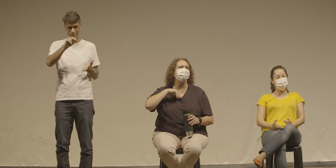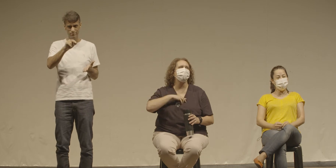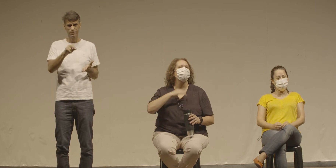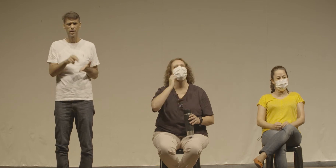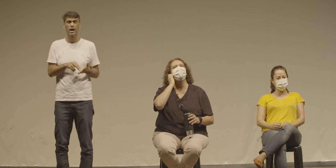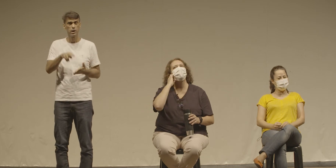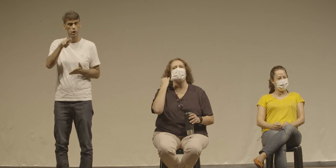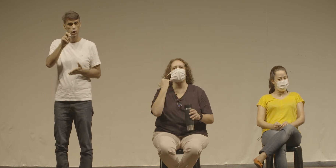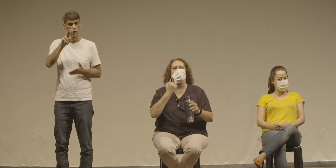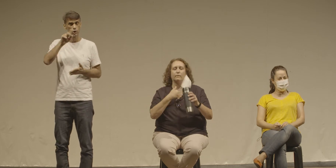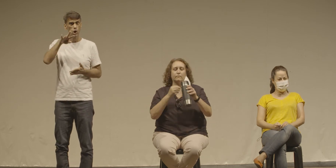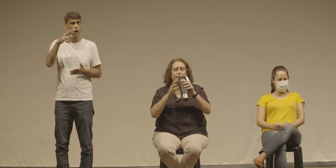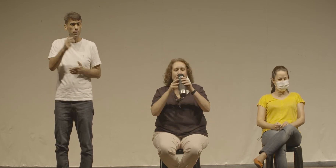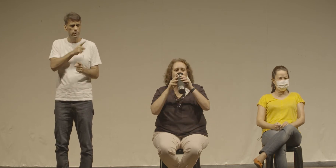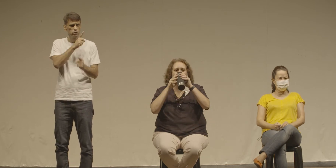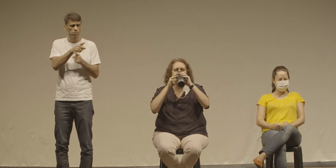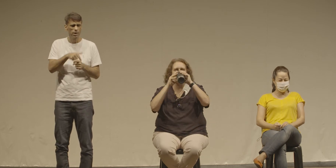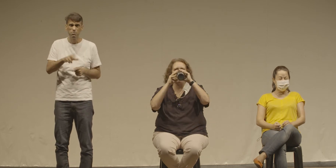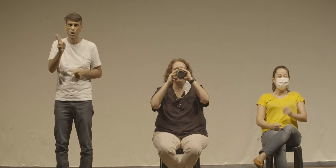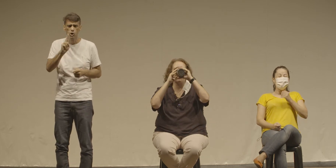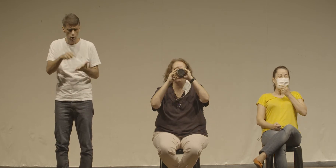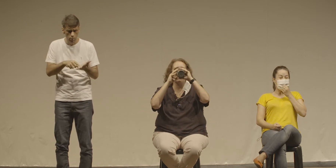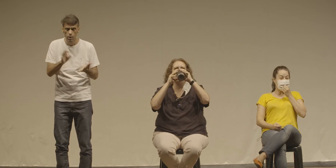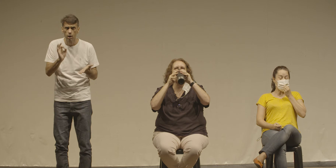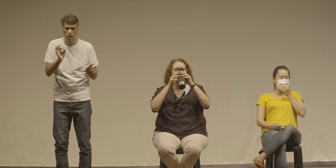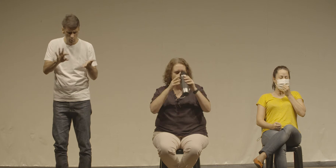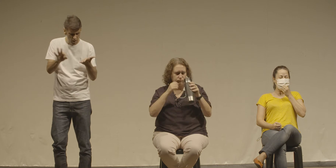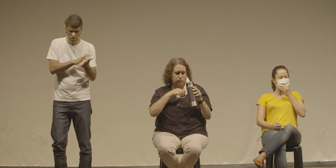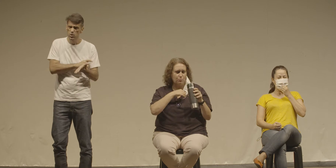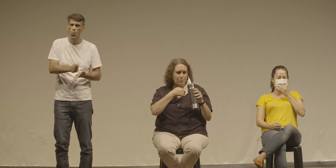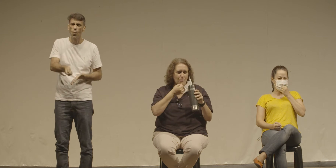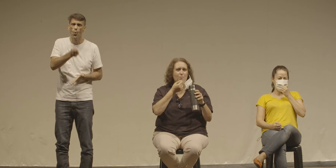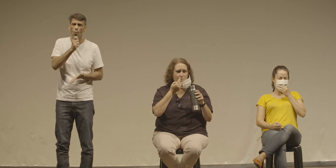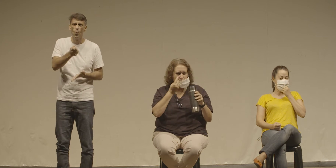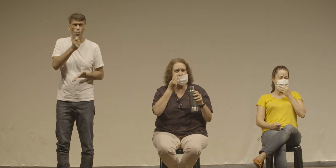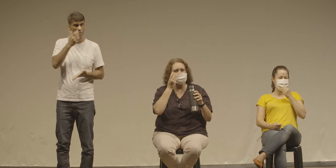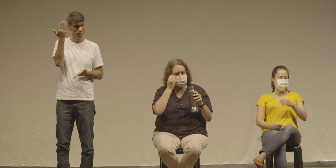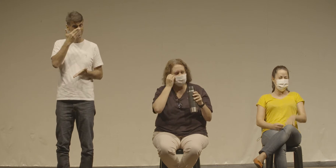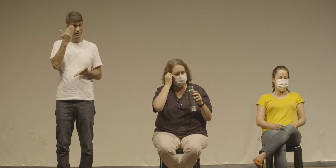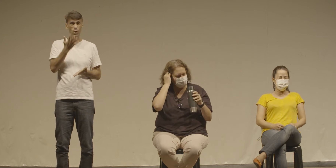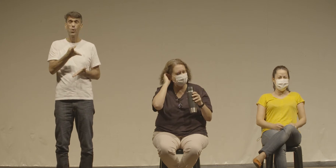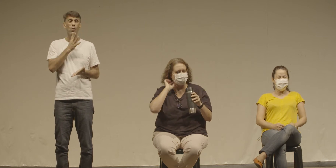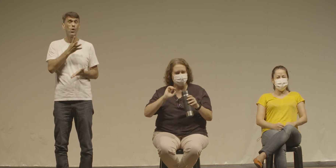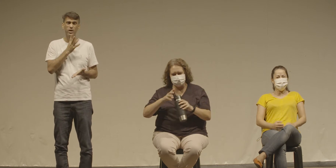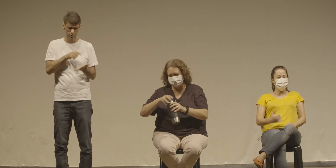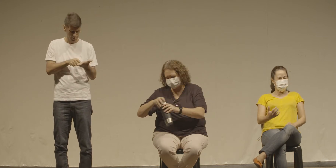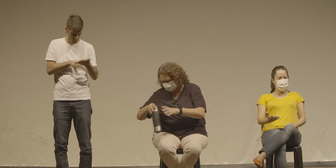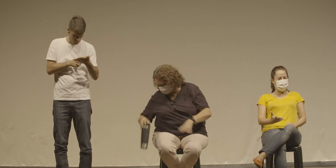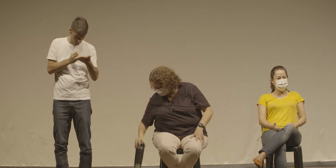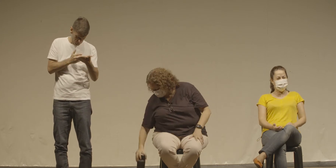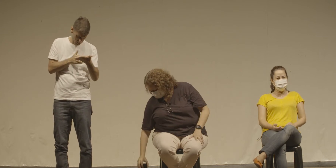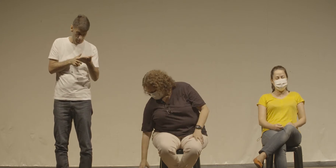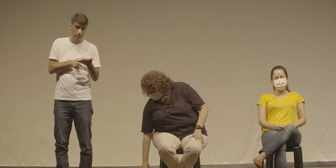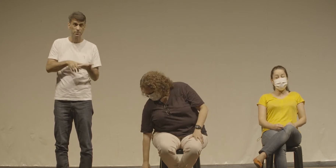Norminha descobre que o nome dela não tá lá. A assinatura não tá, né? Ela não tinha visto esse diário, ela não conhecia. E quando a gente